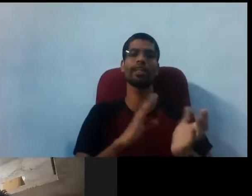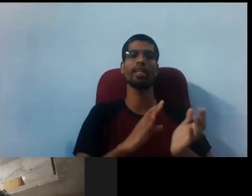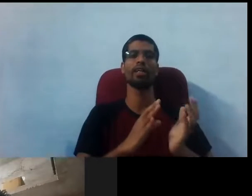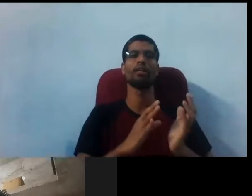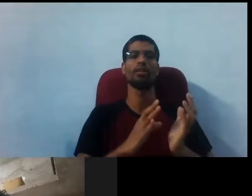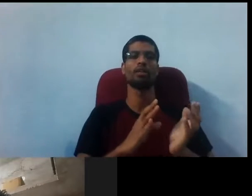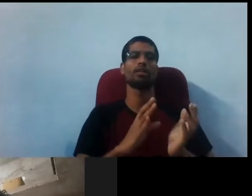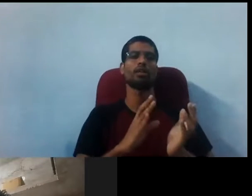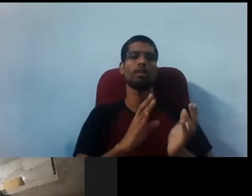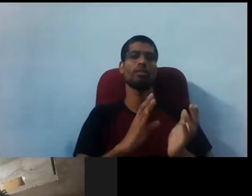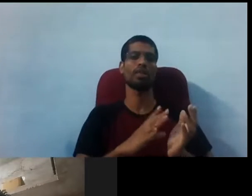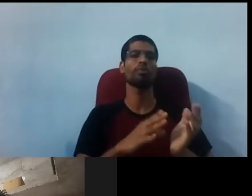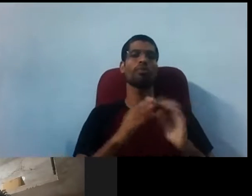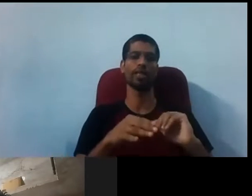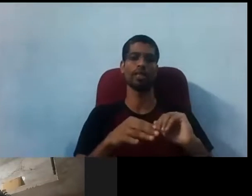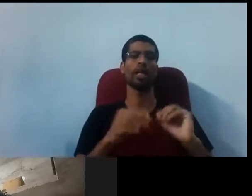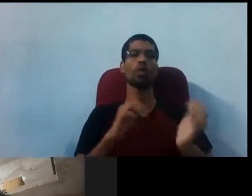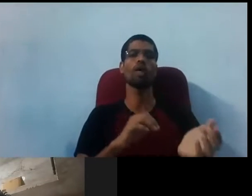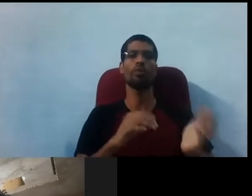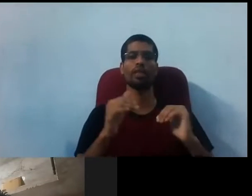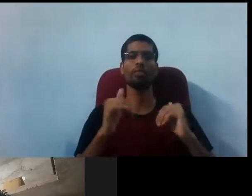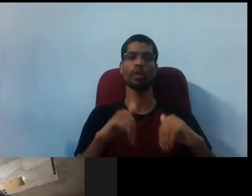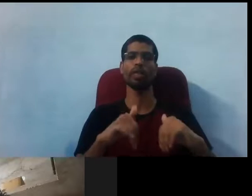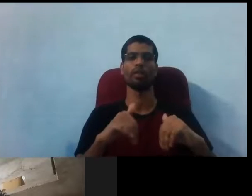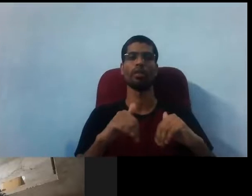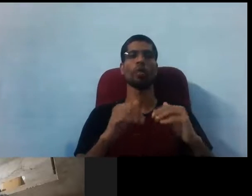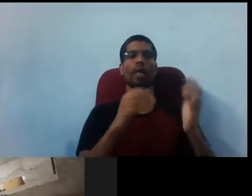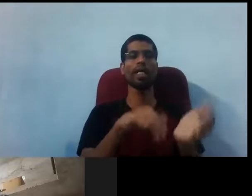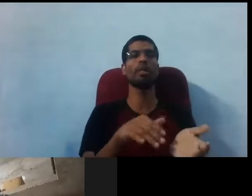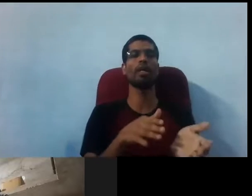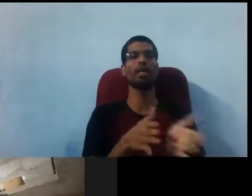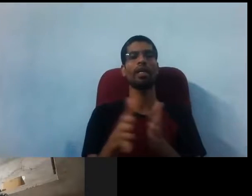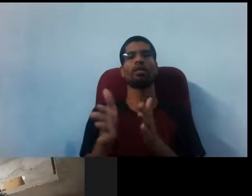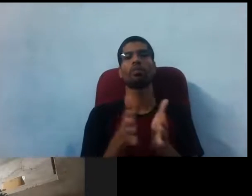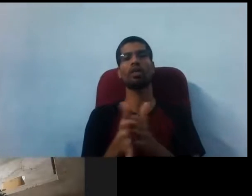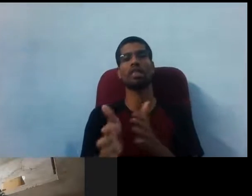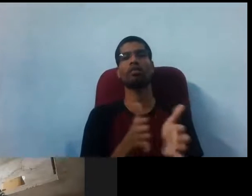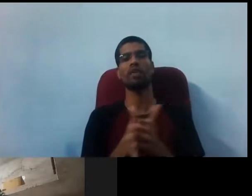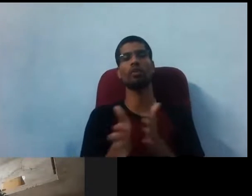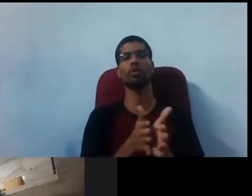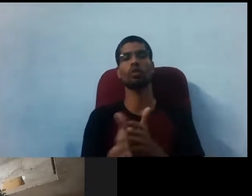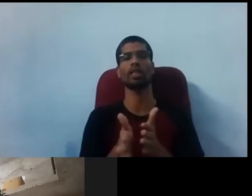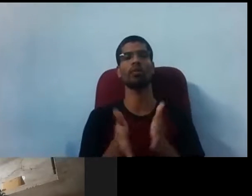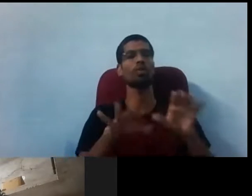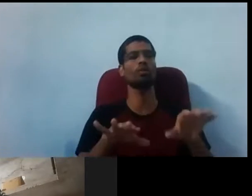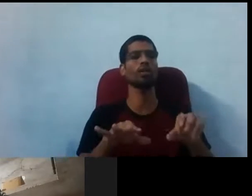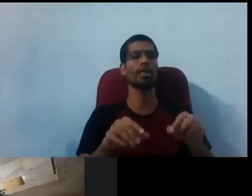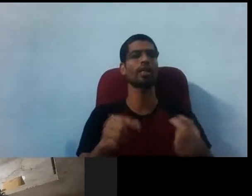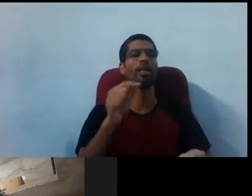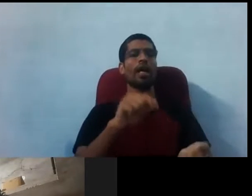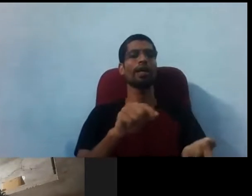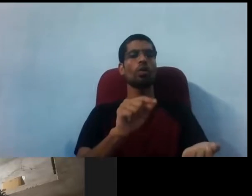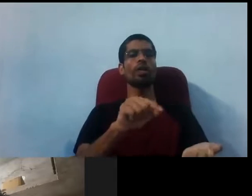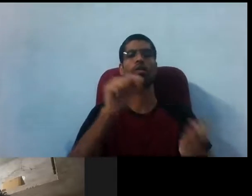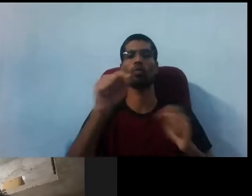हैं, हाइड्रा मतलब पानी, अक्वा मतलब पानी। तो पानी में डाल के पूरा साफ चावल को धोते हैं उसको हम लोग कह रहे